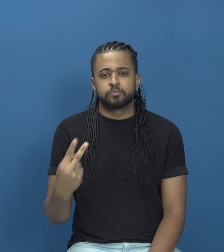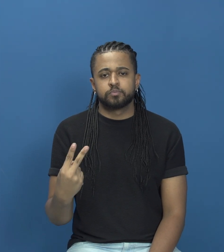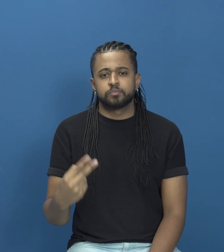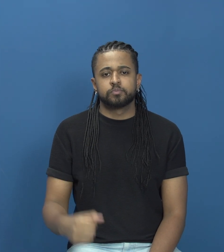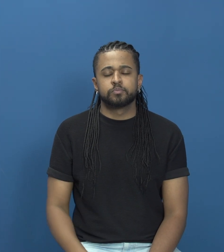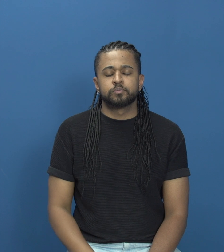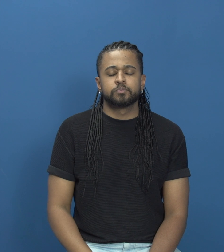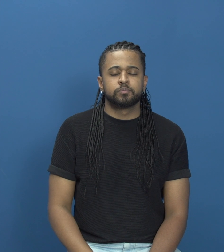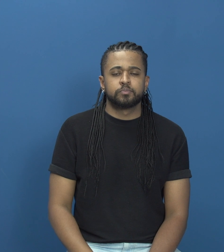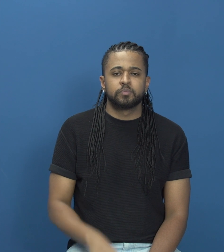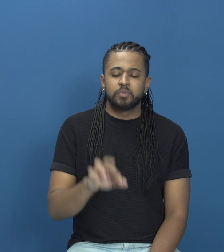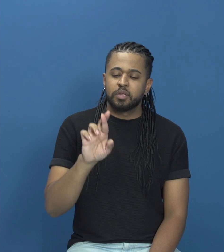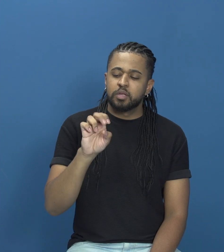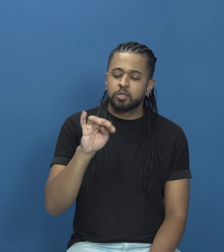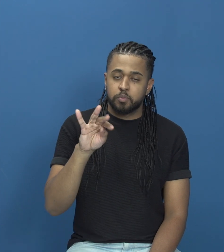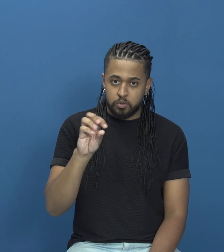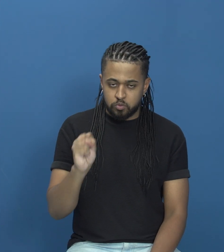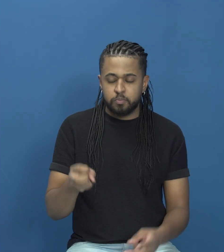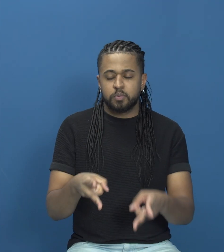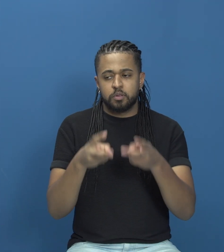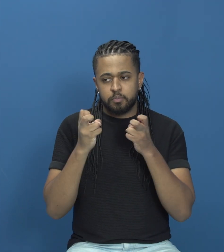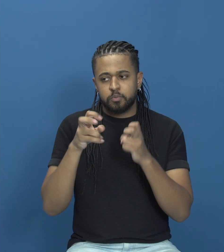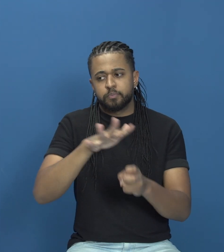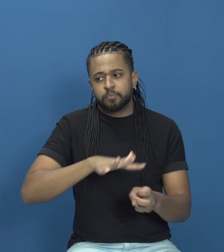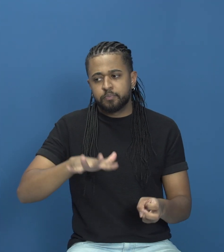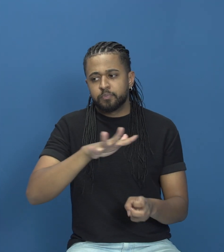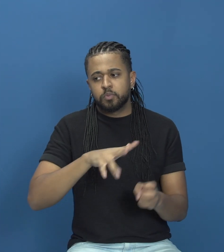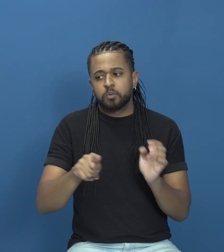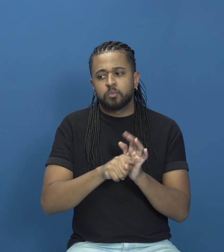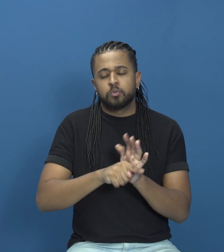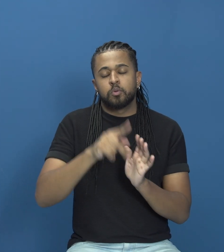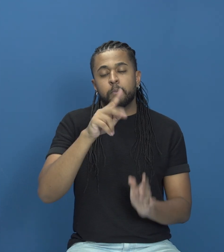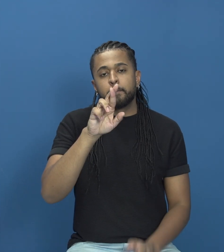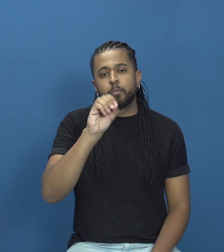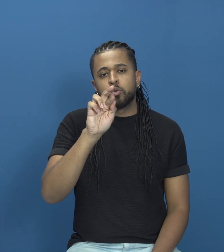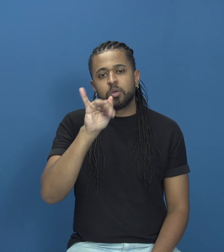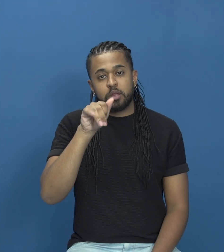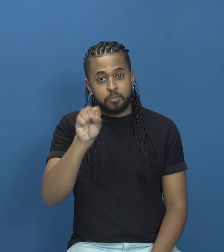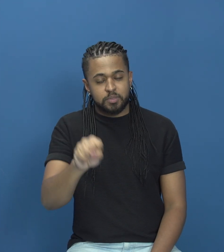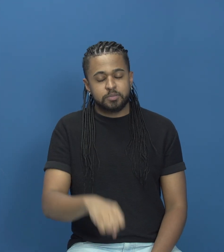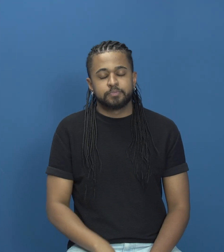11.8.4.1.2. Os rendimentos percebidos no âmbito dos seguintes programas.